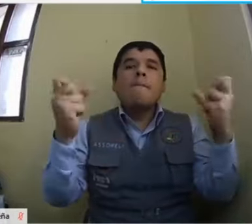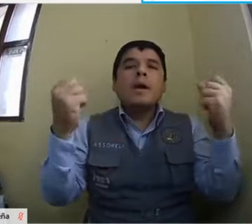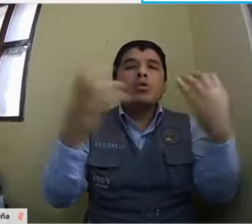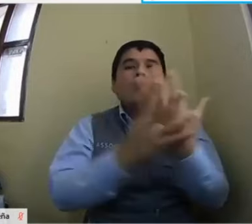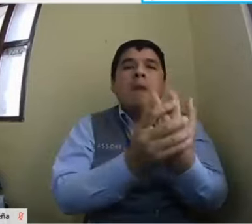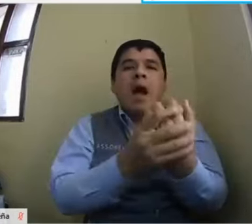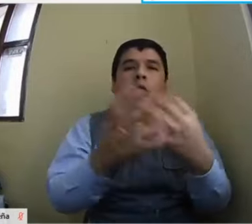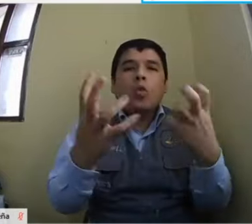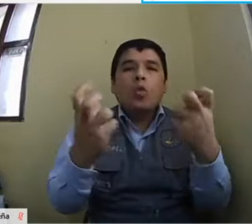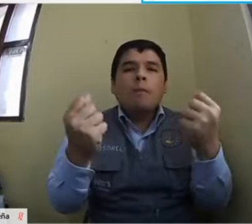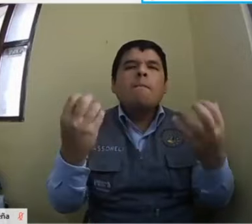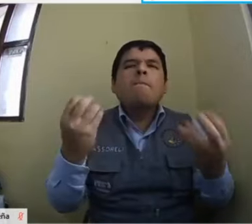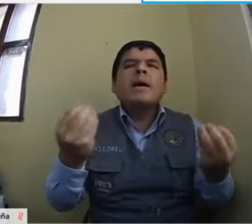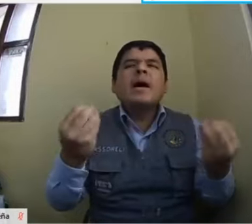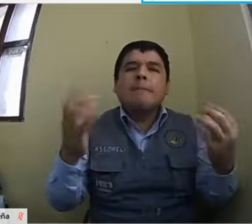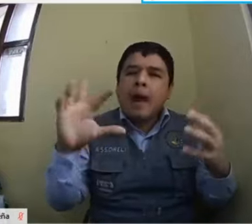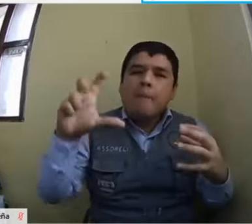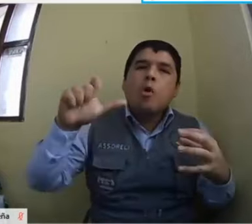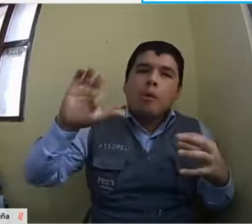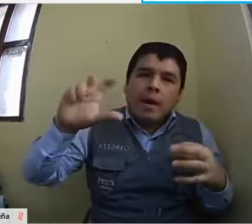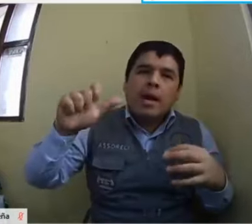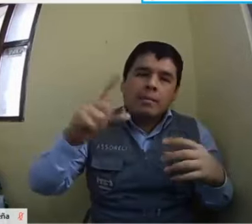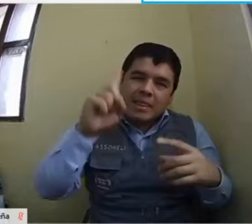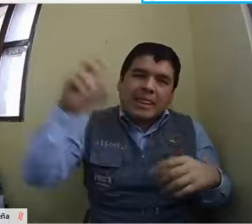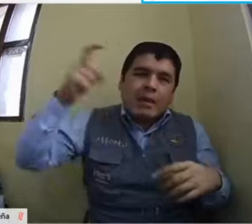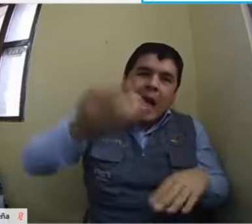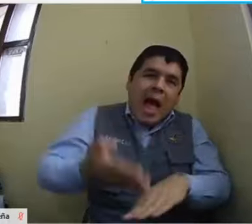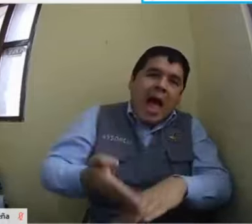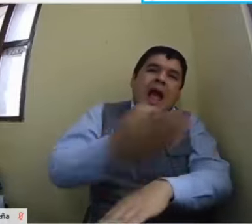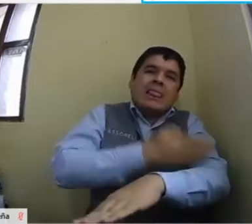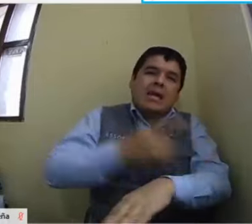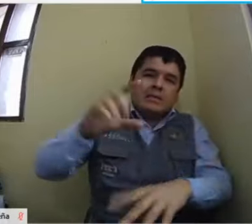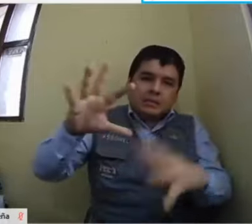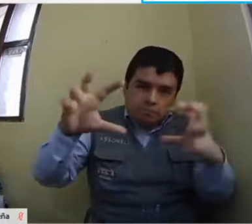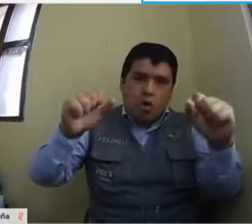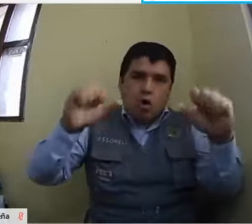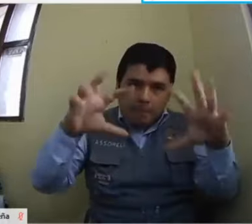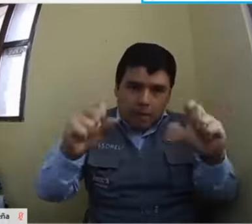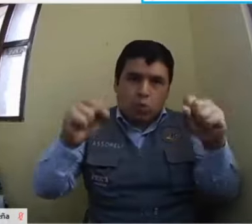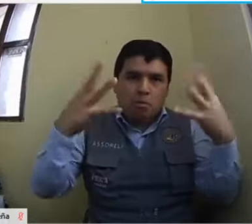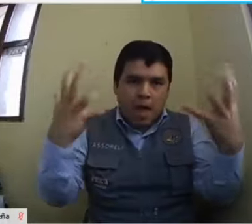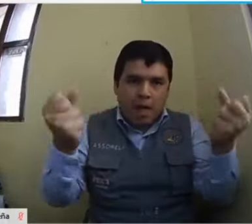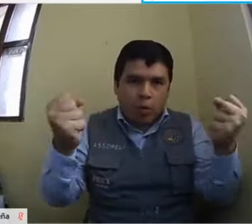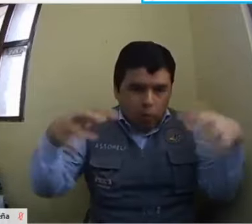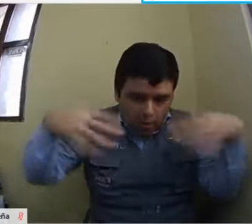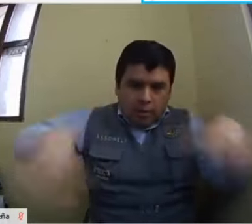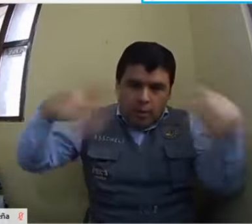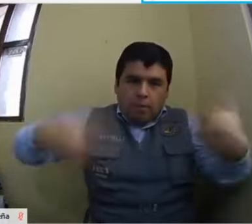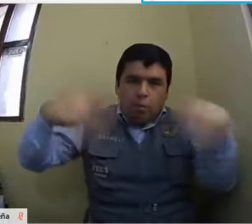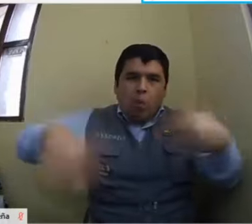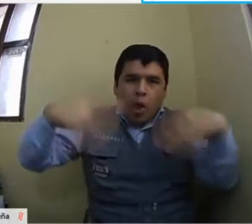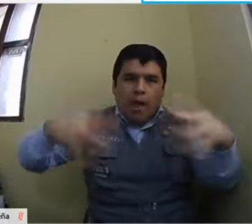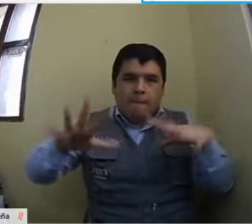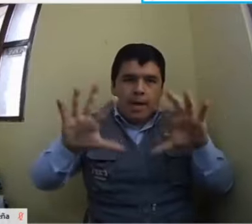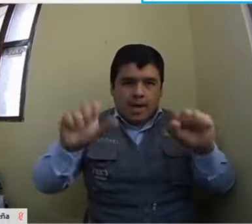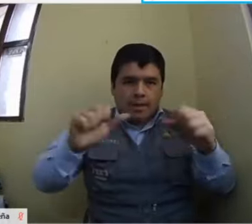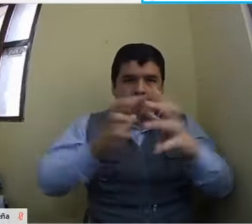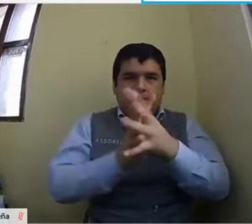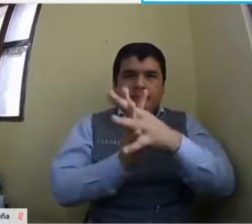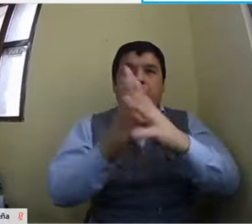Aunque no crean, esto es necesario porque las manos están duras, justamente precisa Ronald. Entonces hay que mover un poco los dedos.